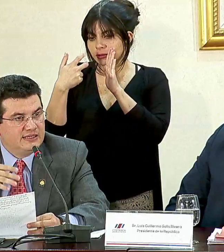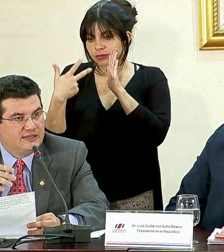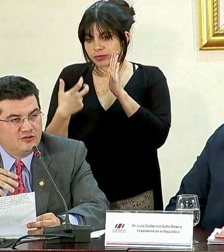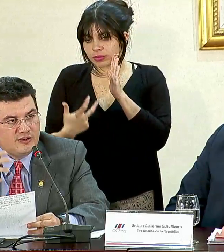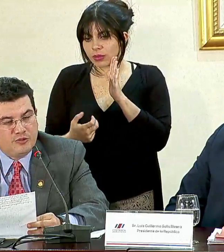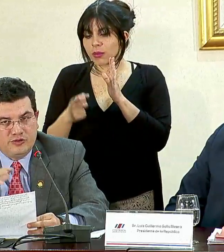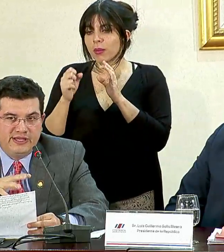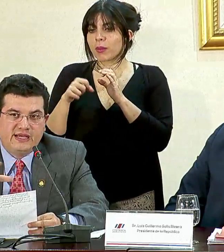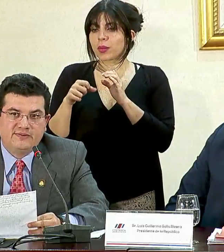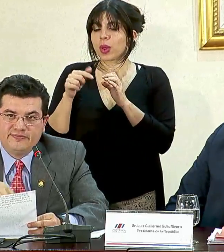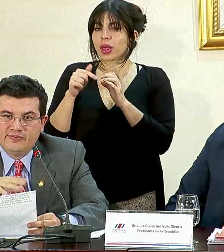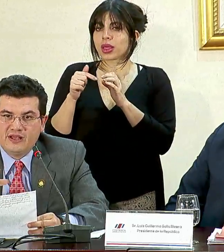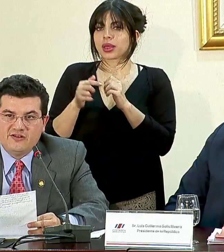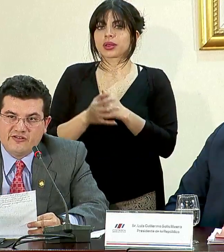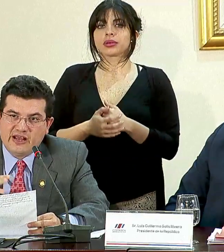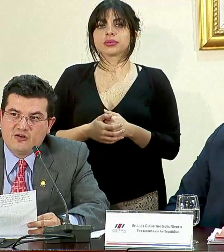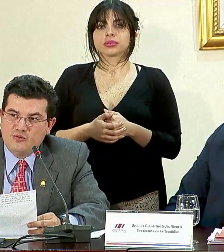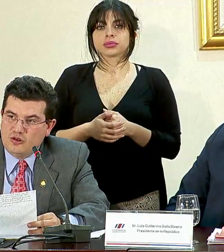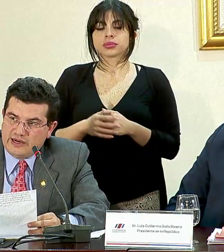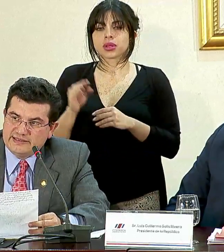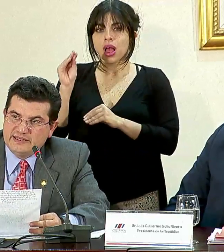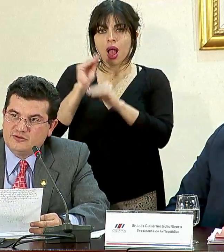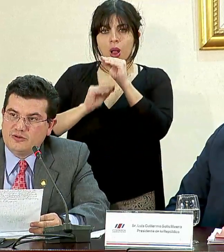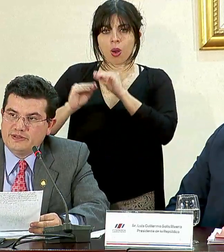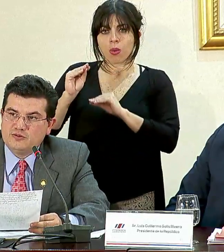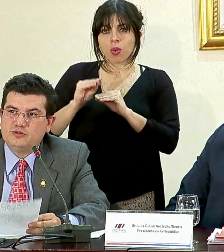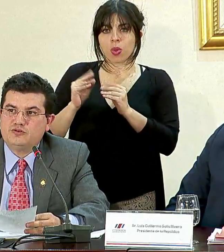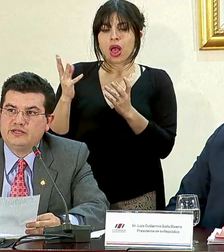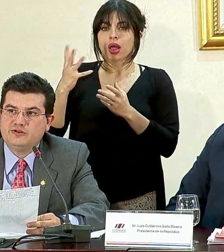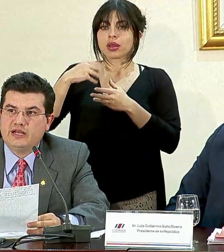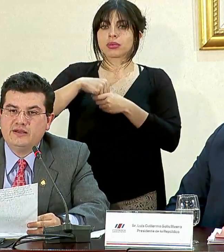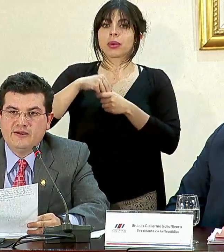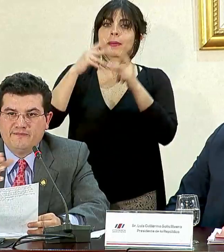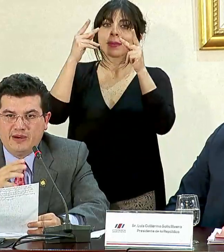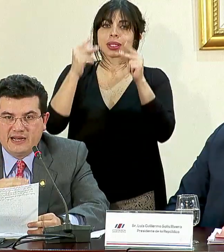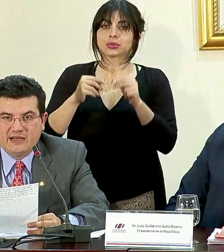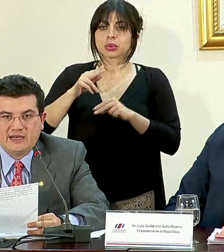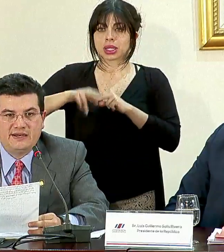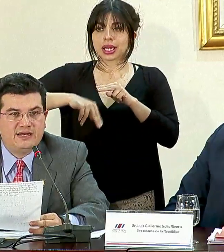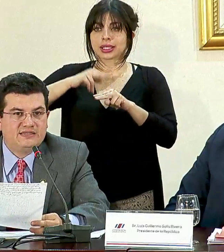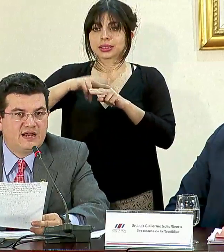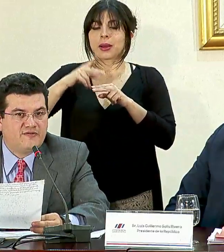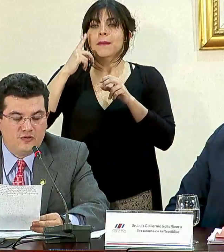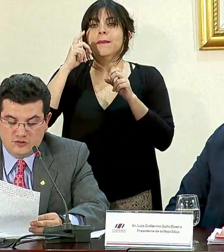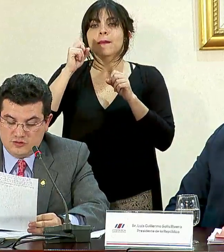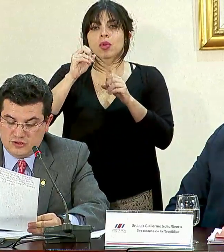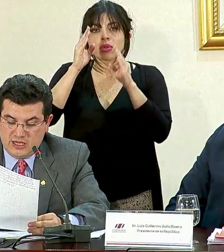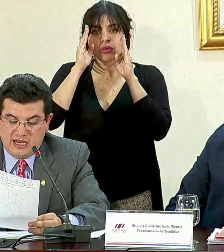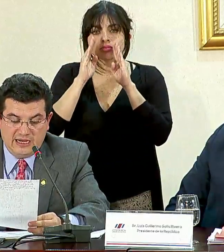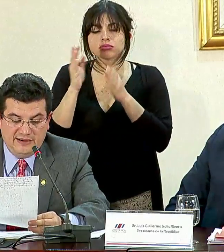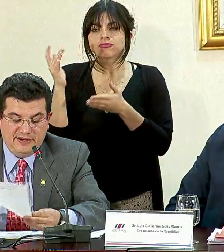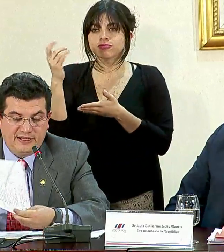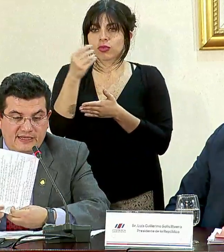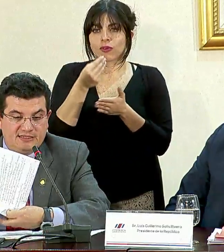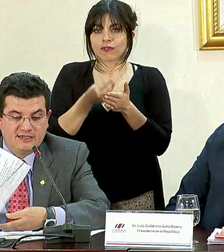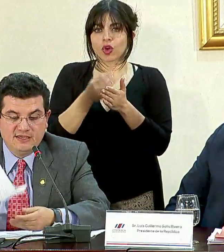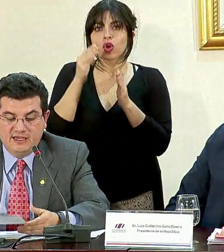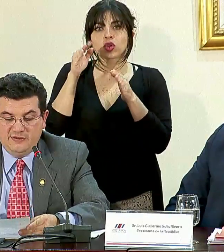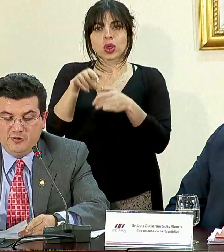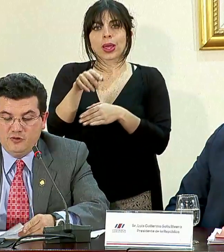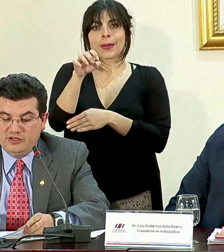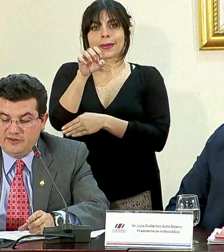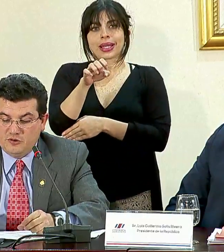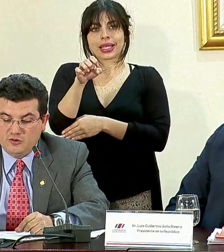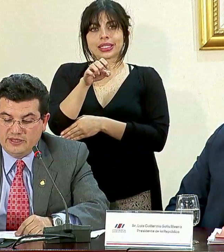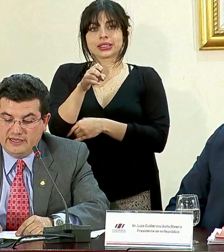tener o que podrían reacomodarse dentro del presupuesto nacional para canalizar fondos a la emergencia.